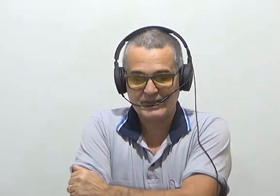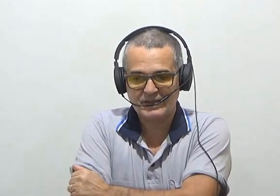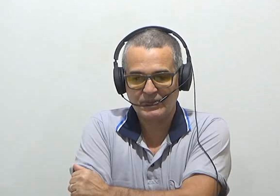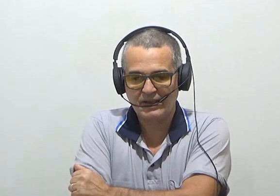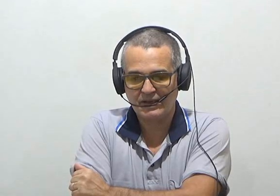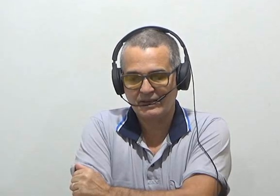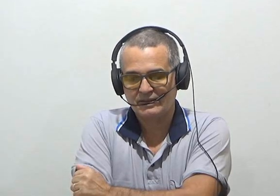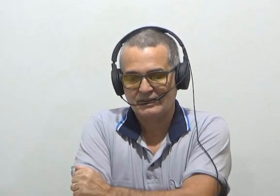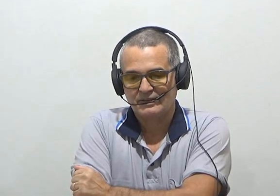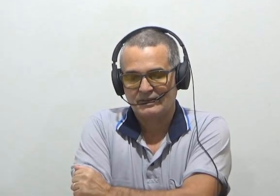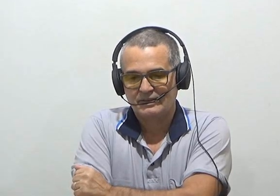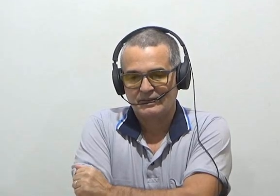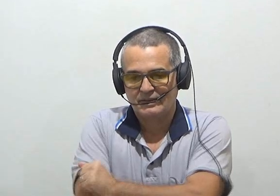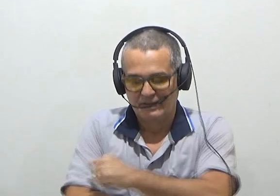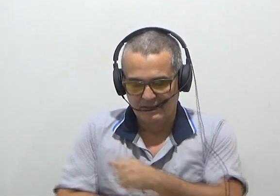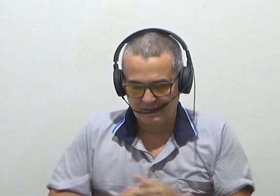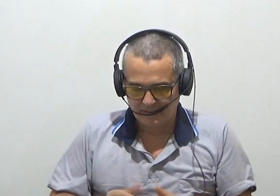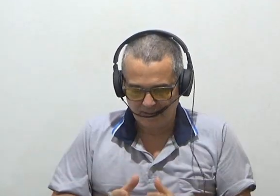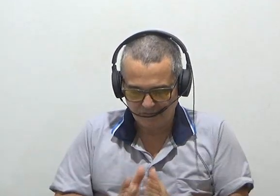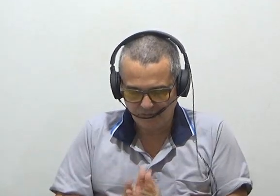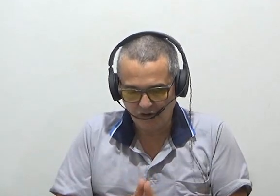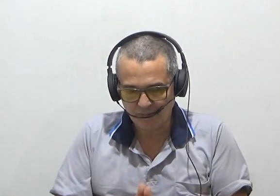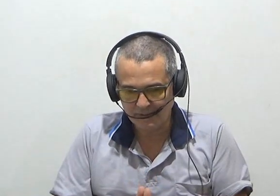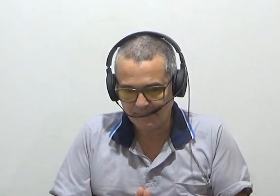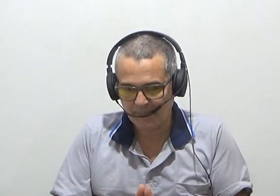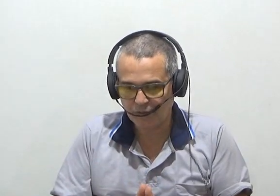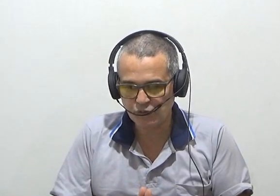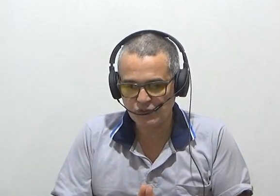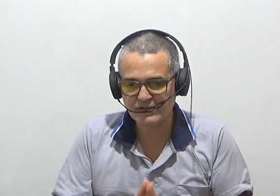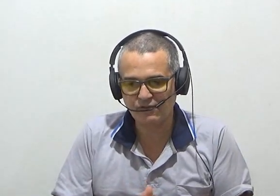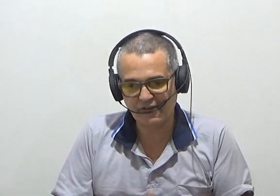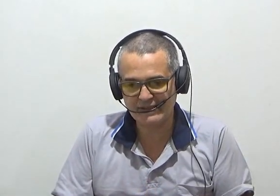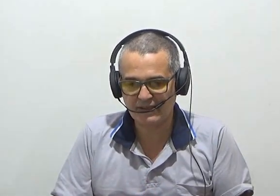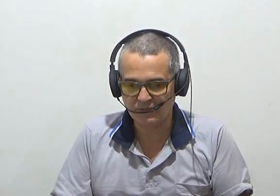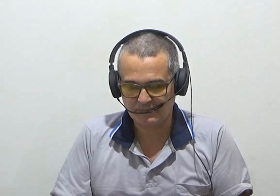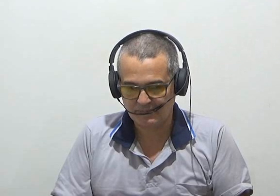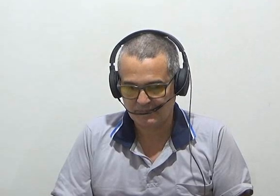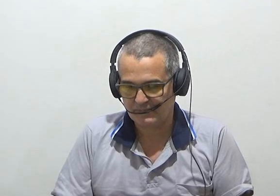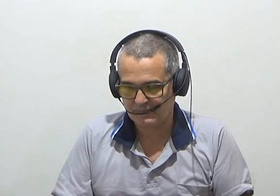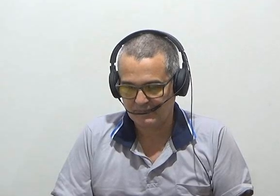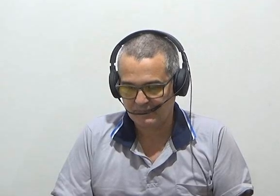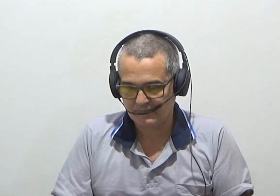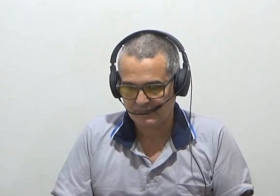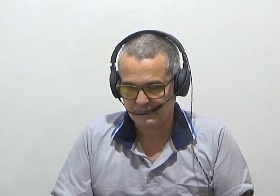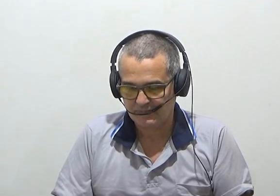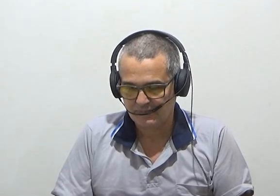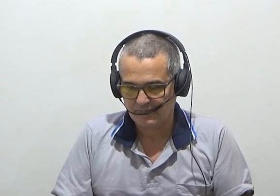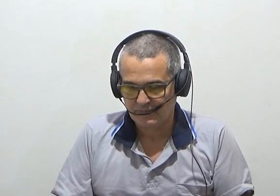Vocês perceberem a forma da construção frasal,